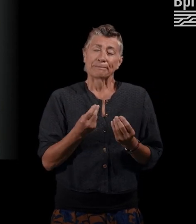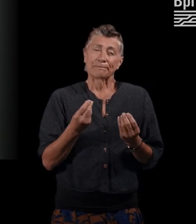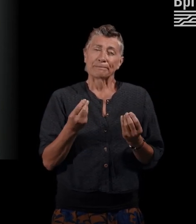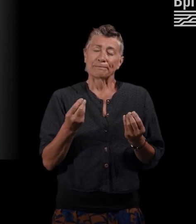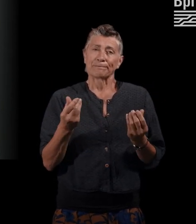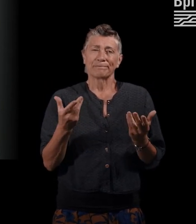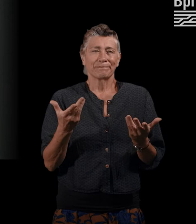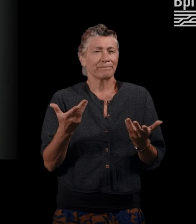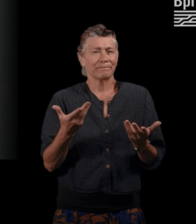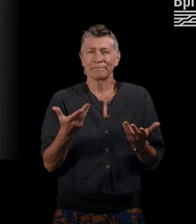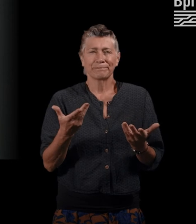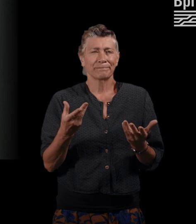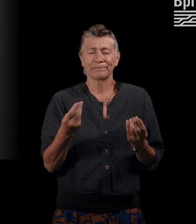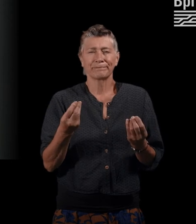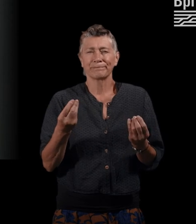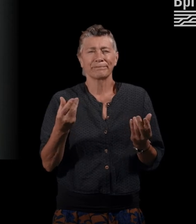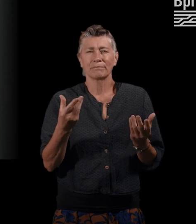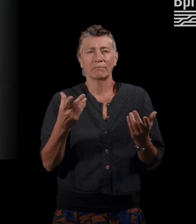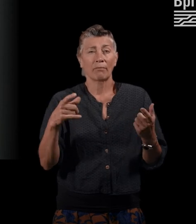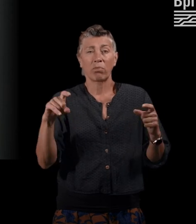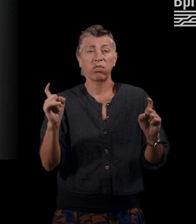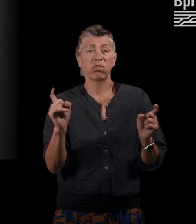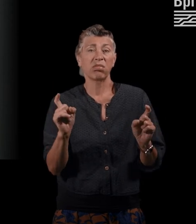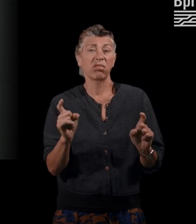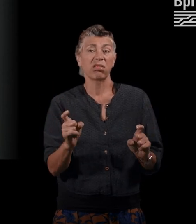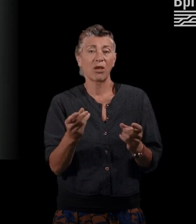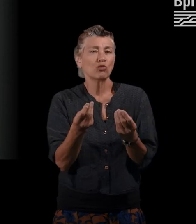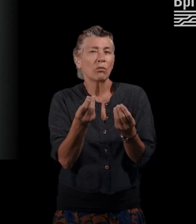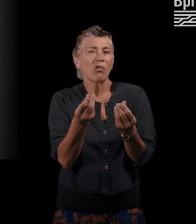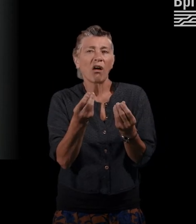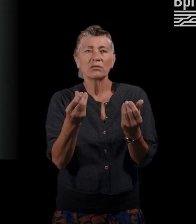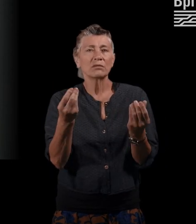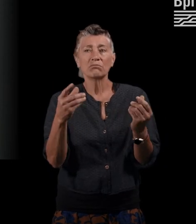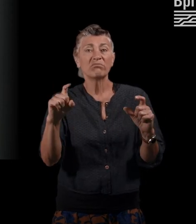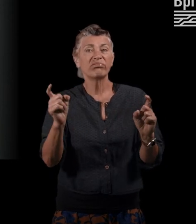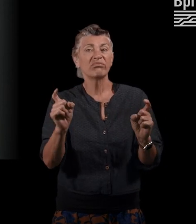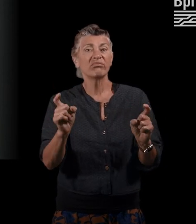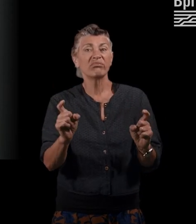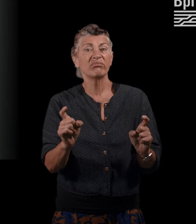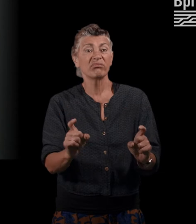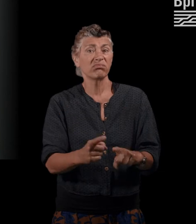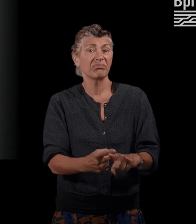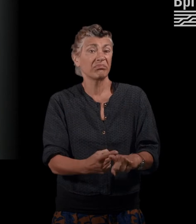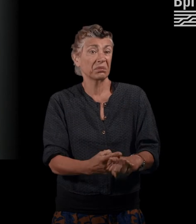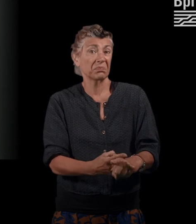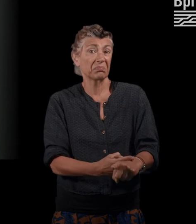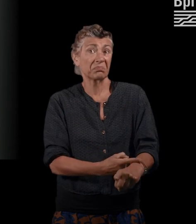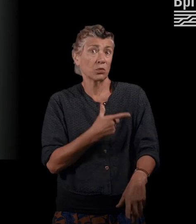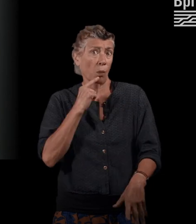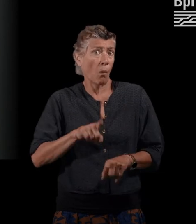qui est en train de perdre sa substance progressivement et depuis longtemps